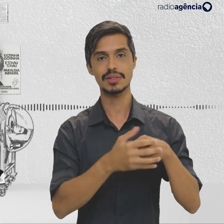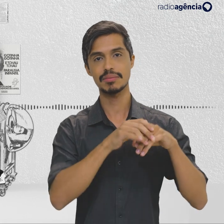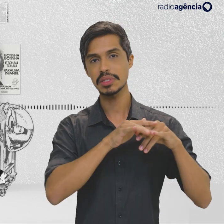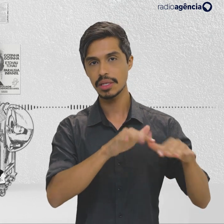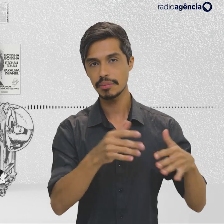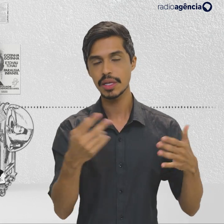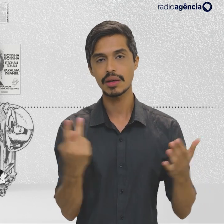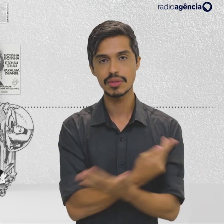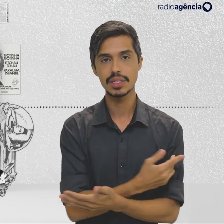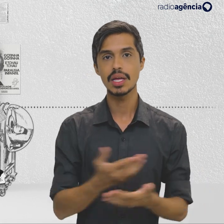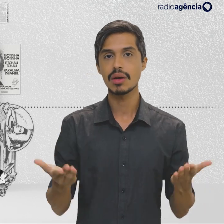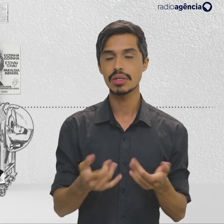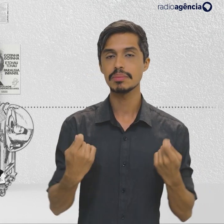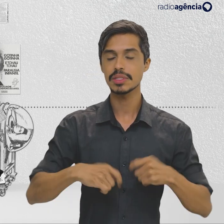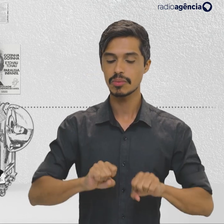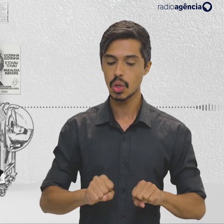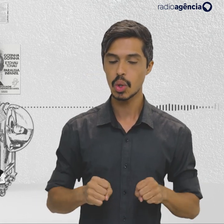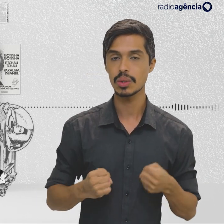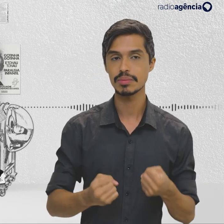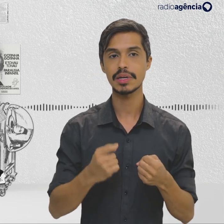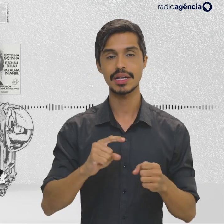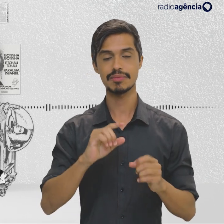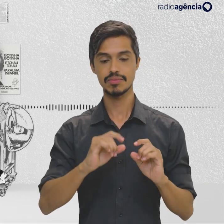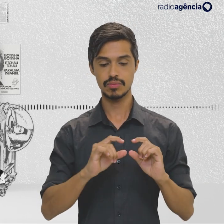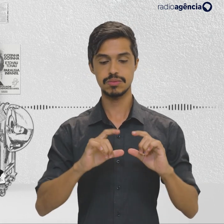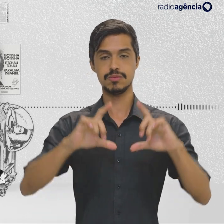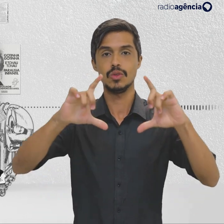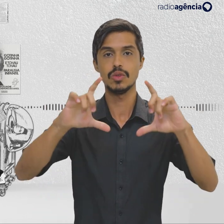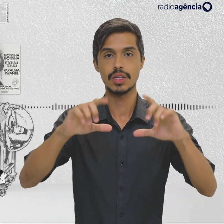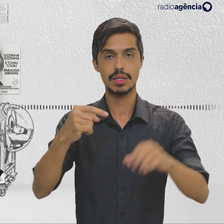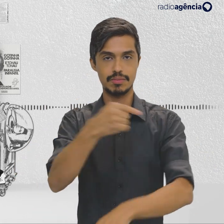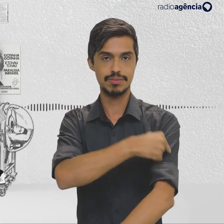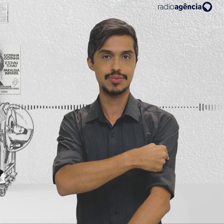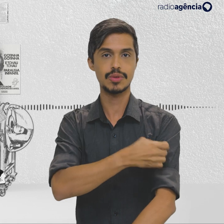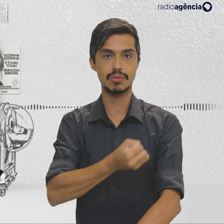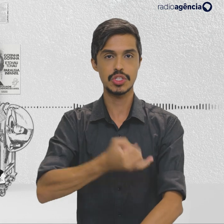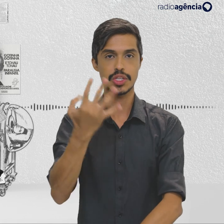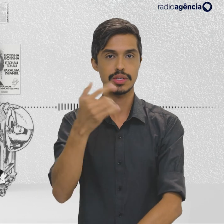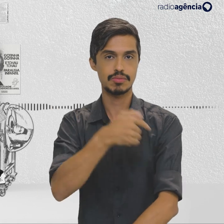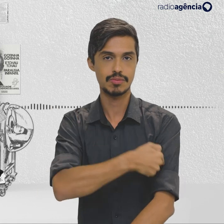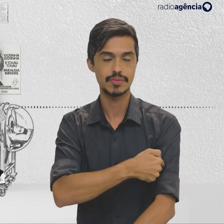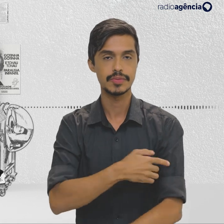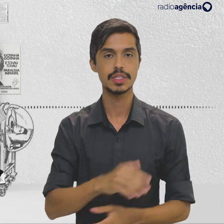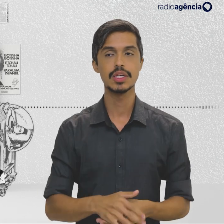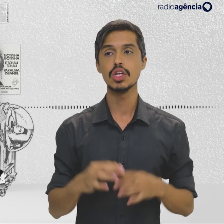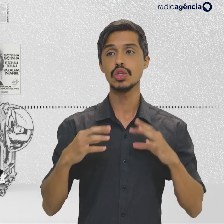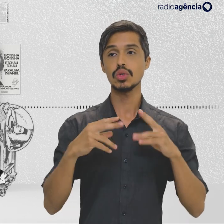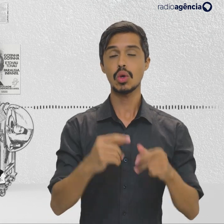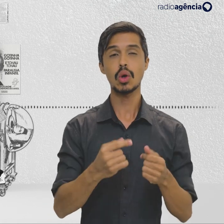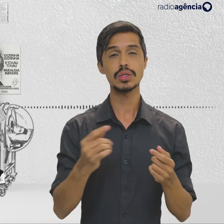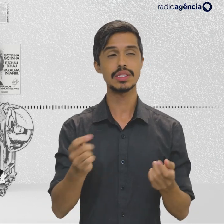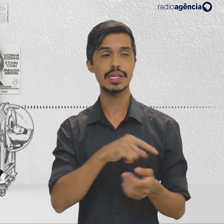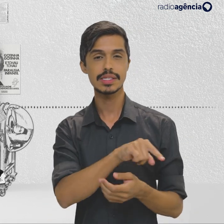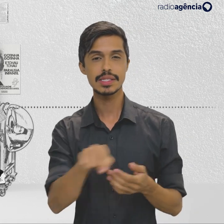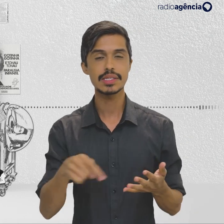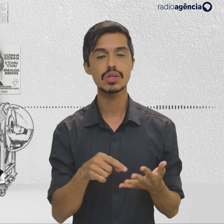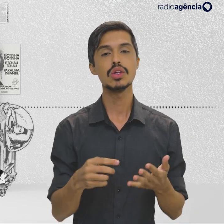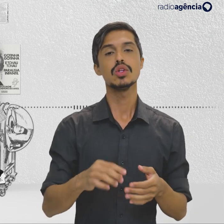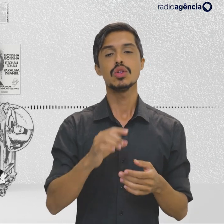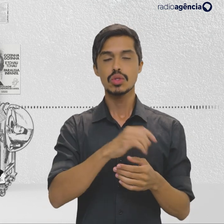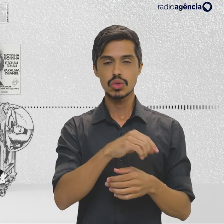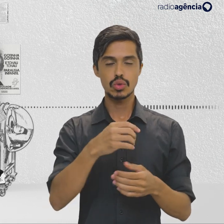pandemia E agora temos que lutar para essa recuperação todas as doenças preveníveis por vacina com